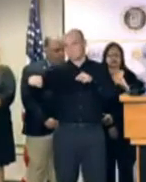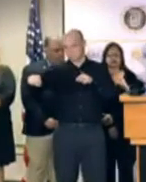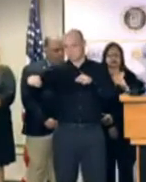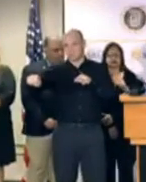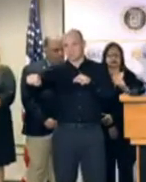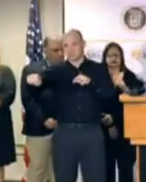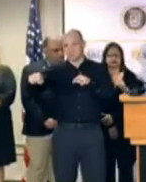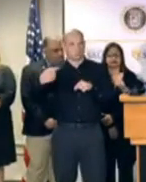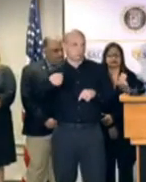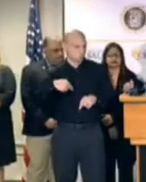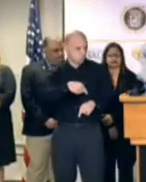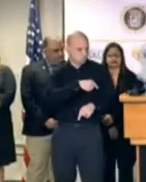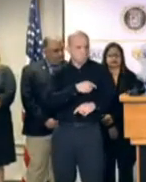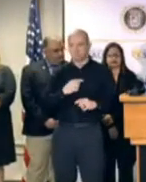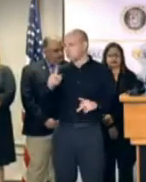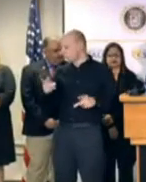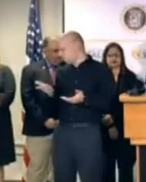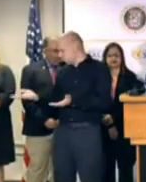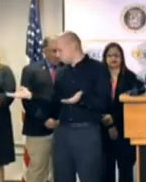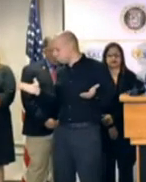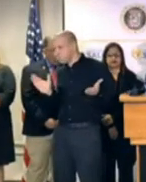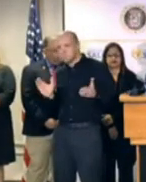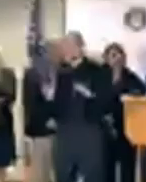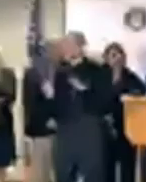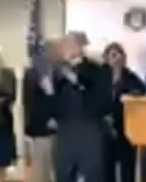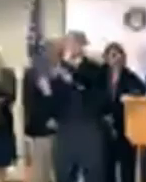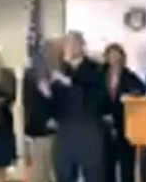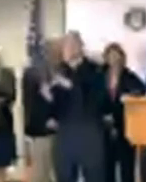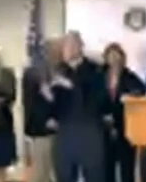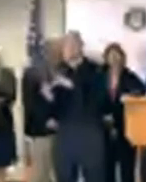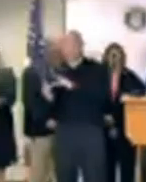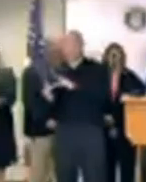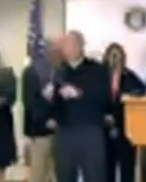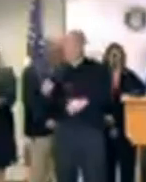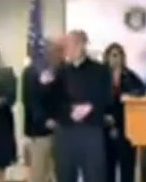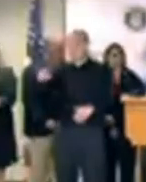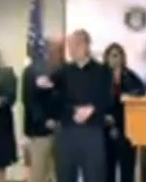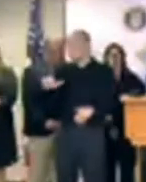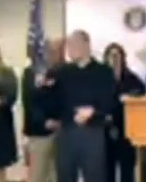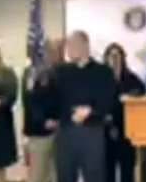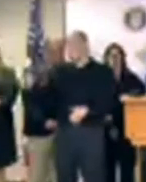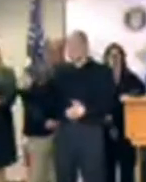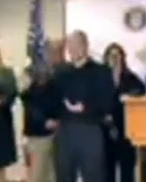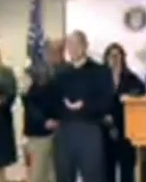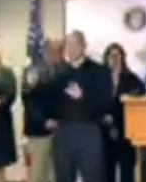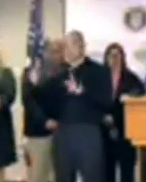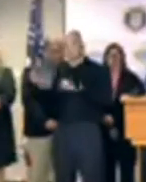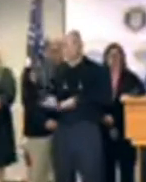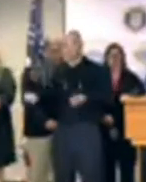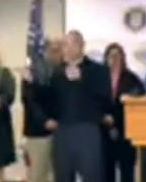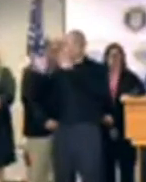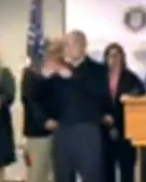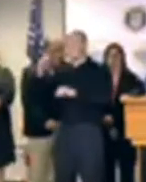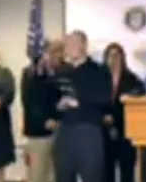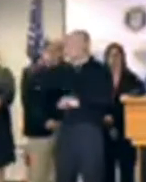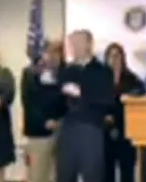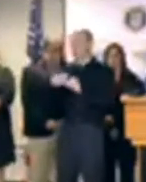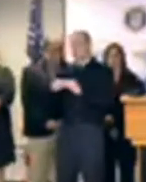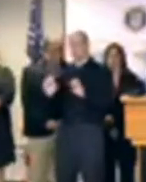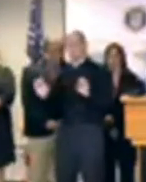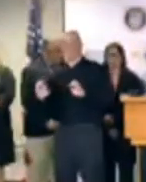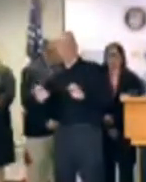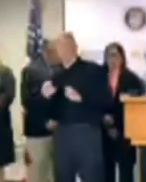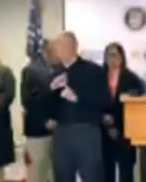y con los funcionarios que tenemos aquí. Y de ser necesario, cualquier otro funcionario que esté relacionado a esta emergencia o a esta situación, ¿verdad?,